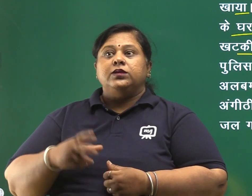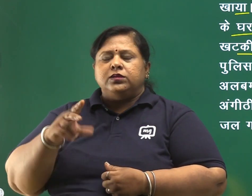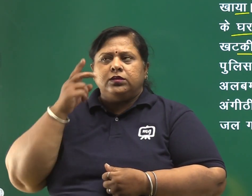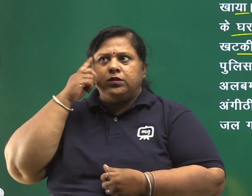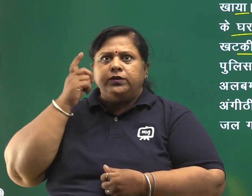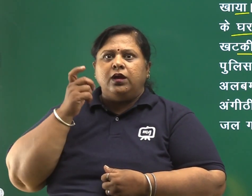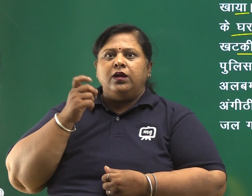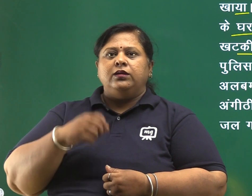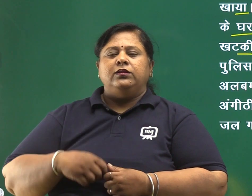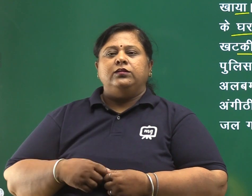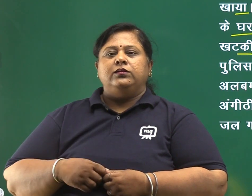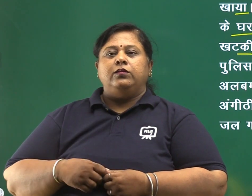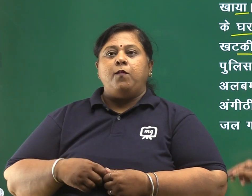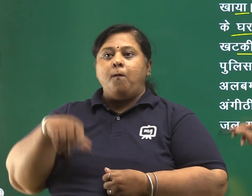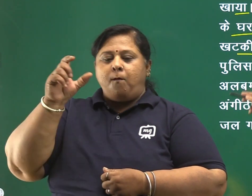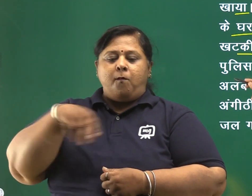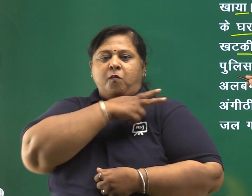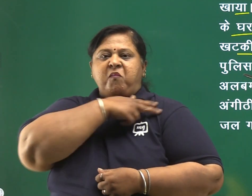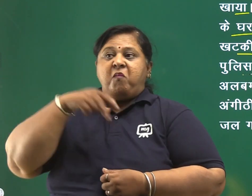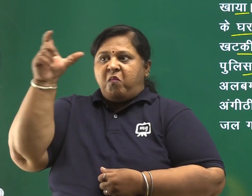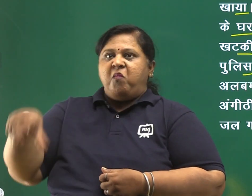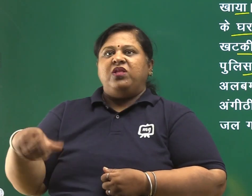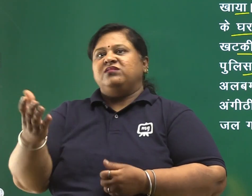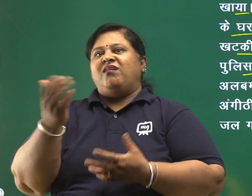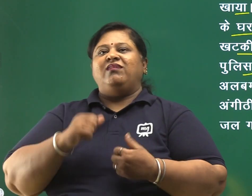समझा पुलिस आ गई